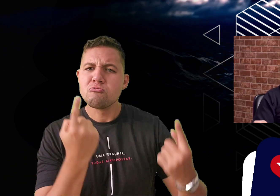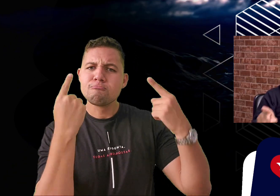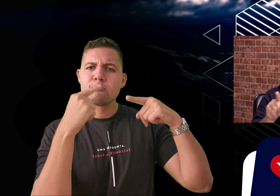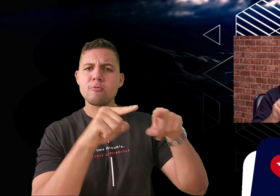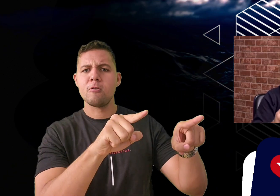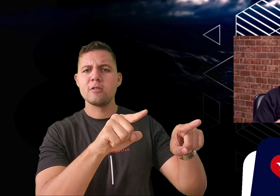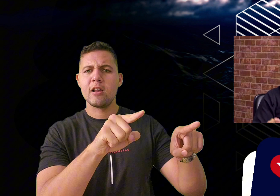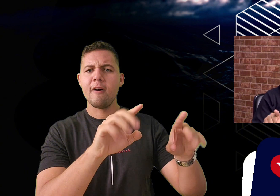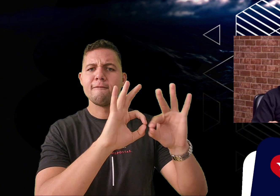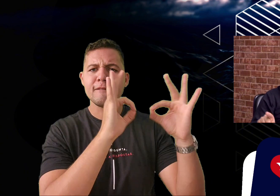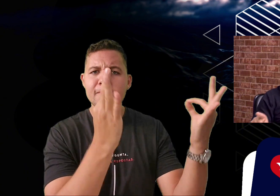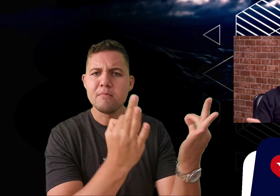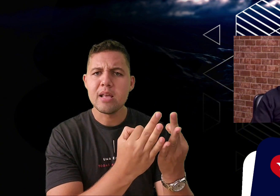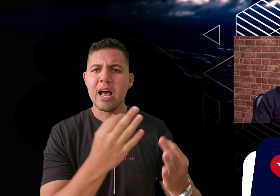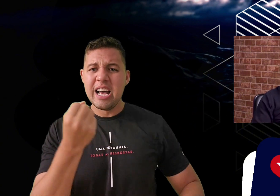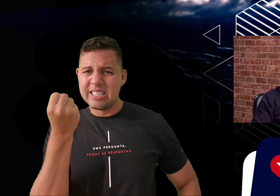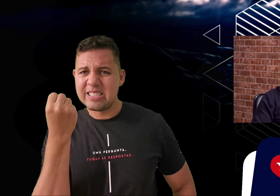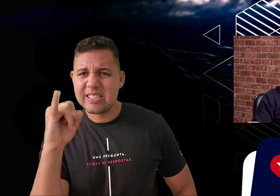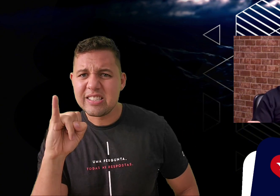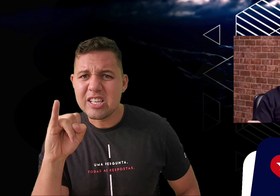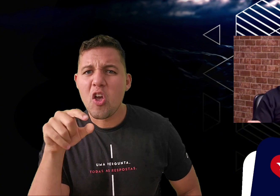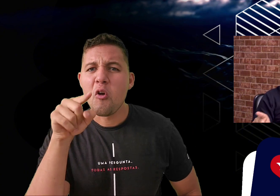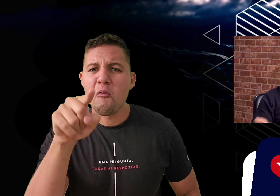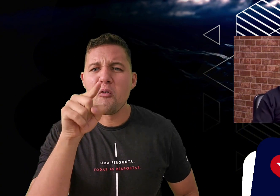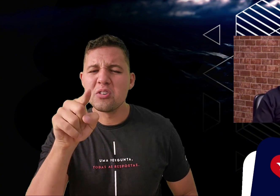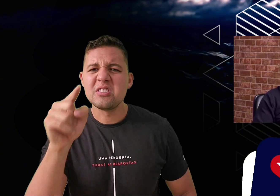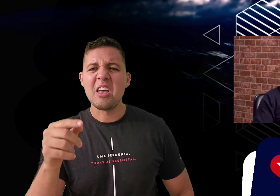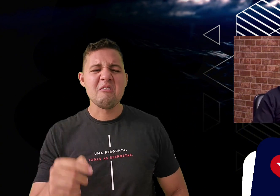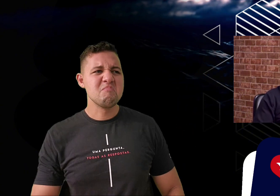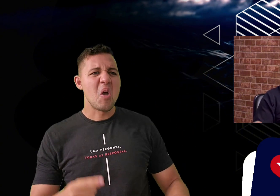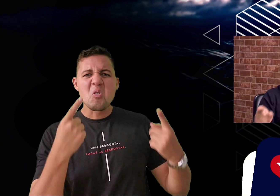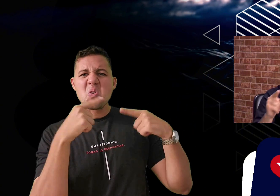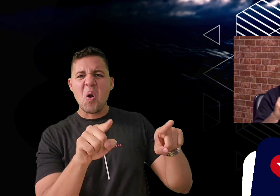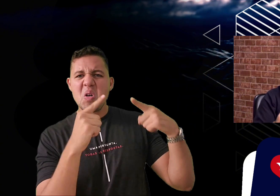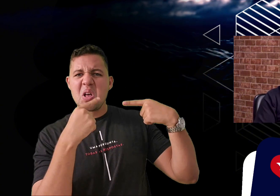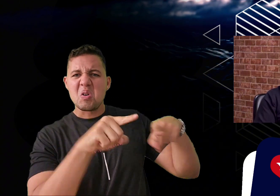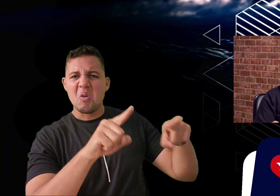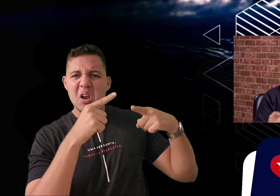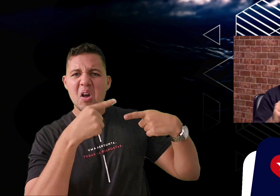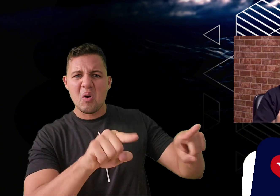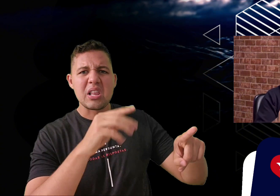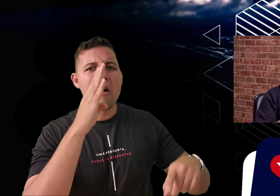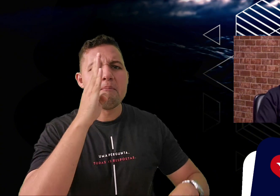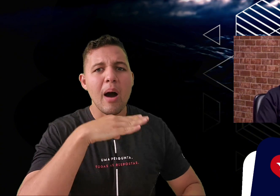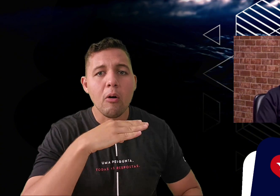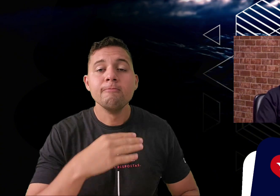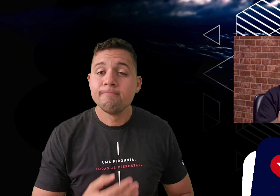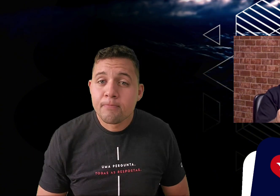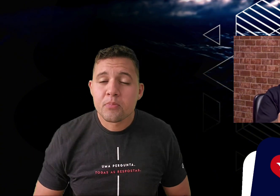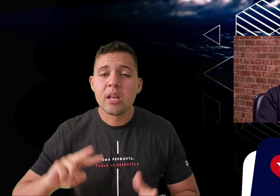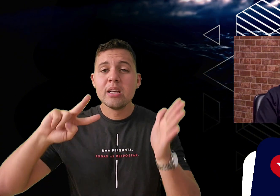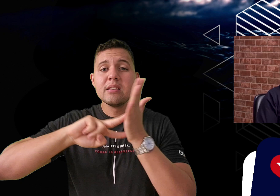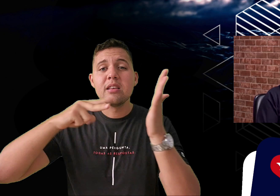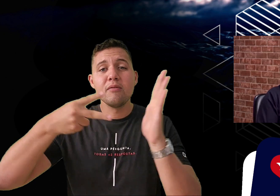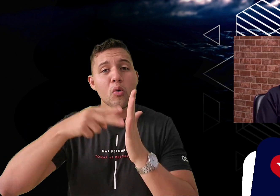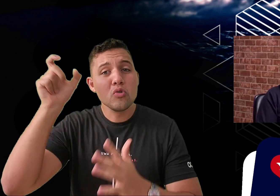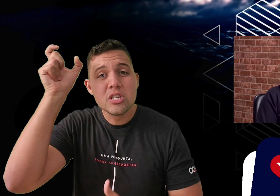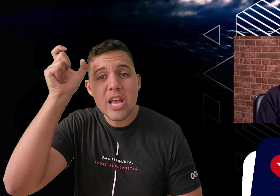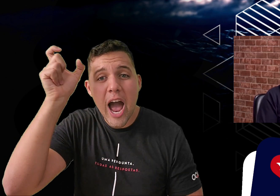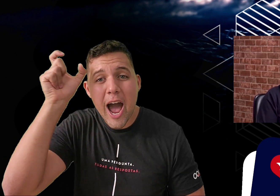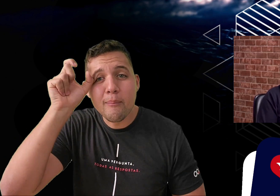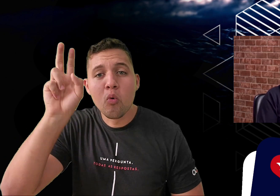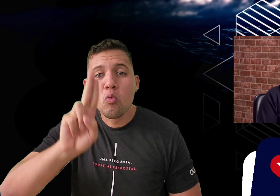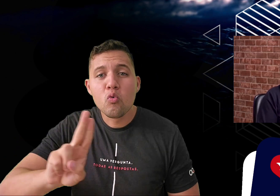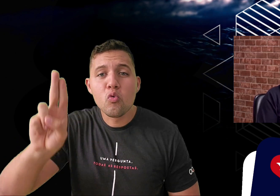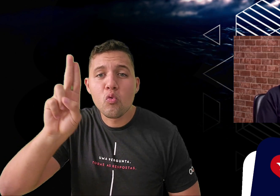eles, você está fazendo a obra do diabo. Exatamente isso. Você está permitindo que o mal use você para destruir